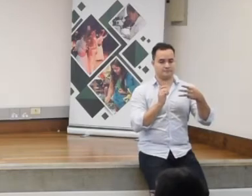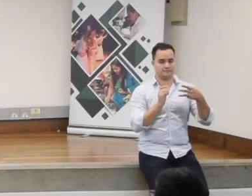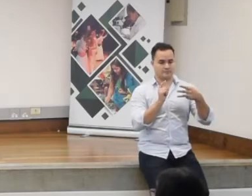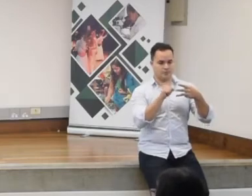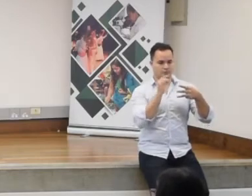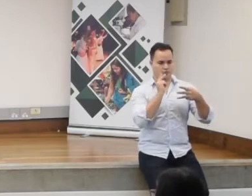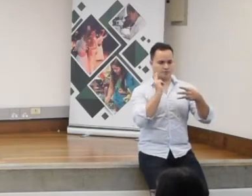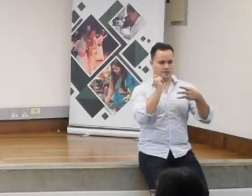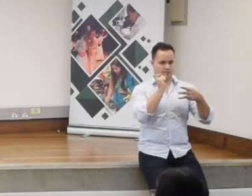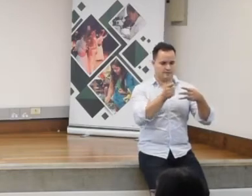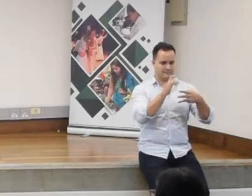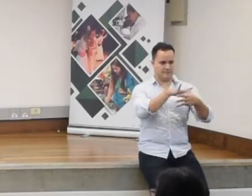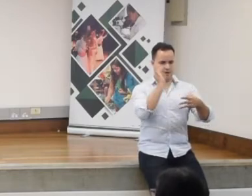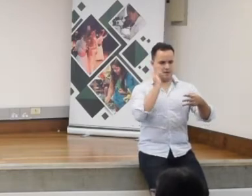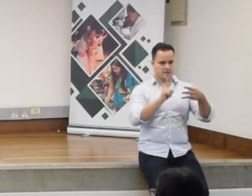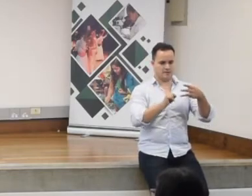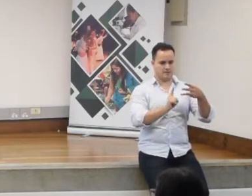tardía.